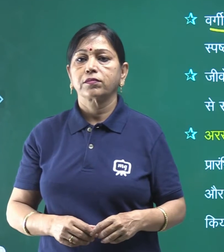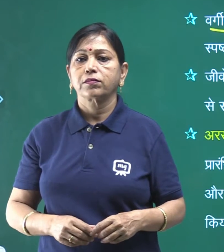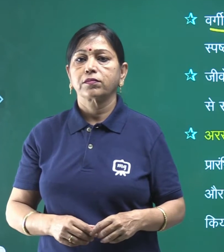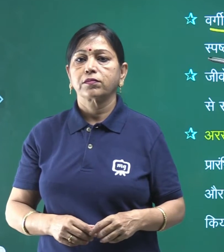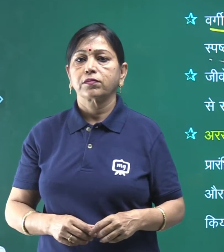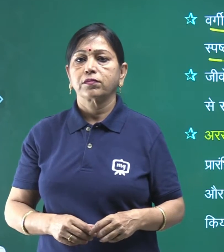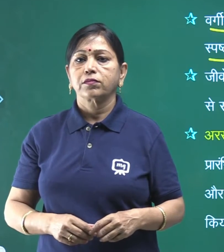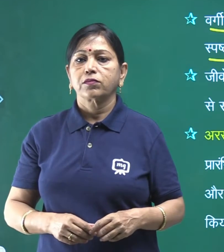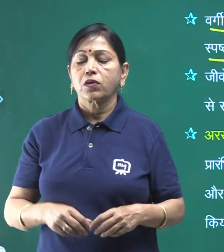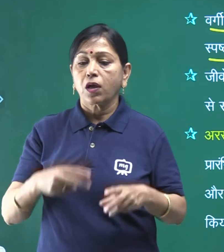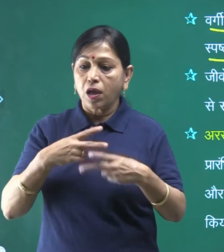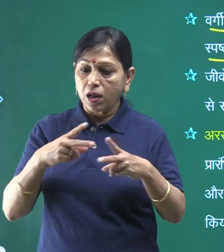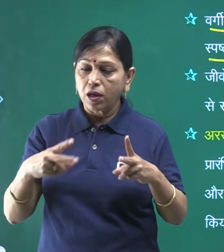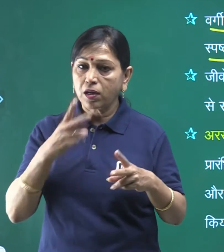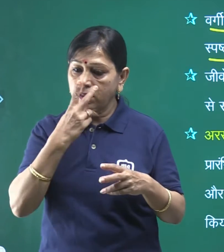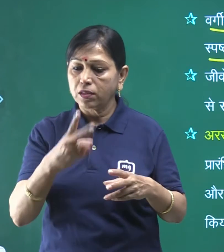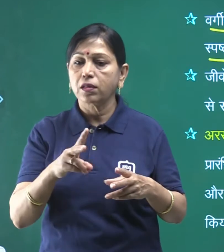विविधता को स्पष्ट करने में